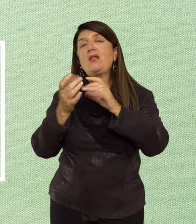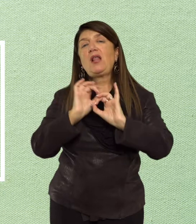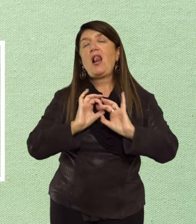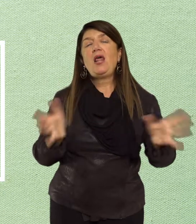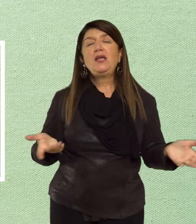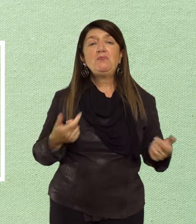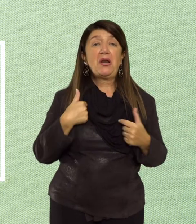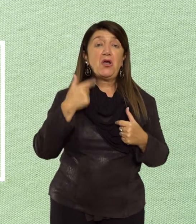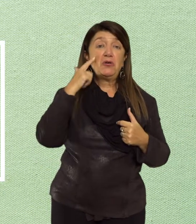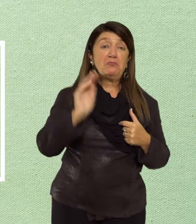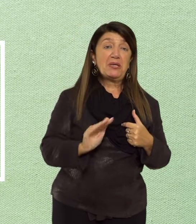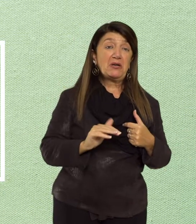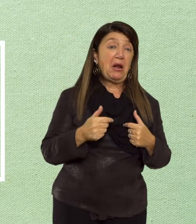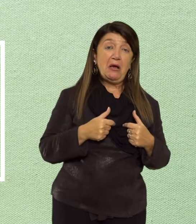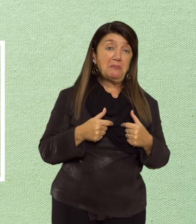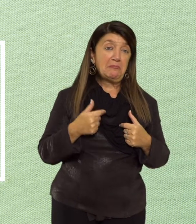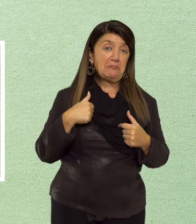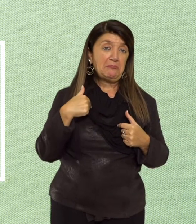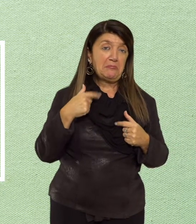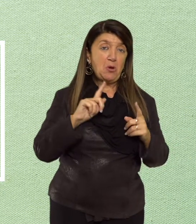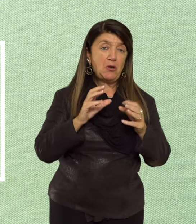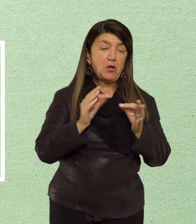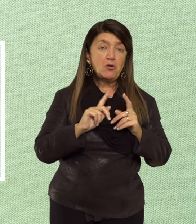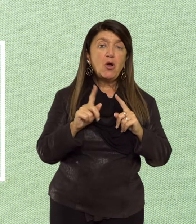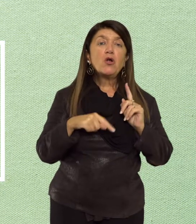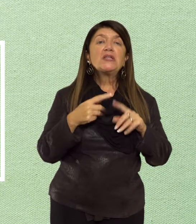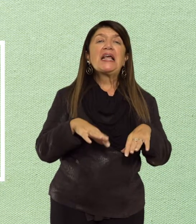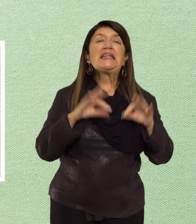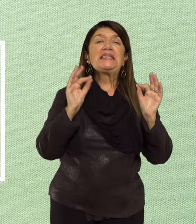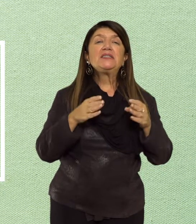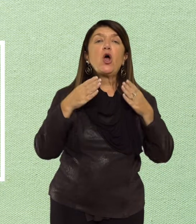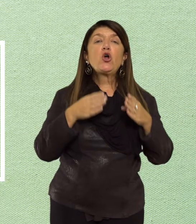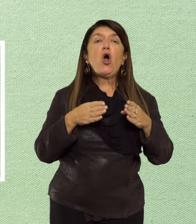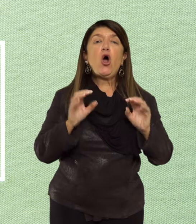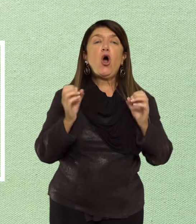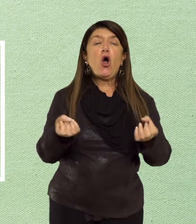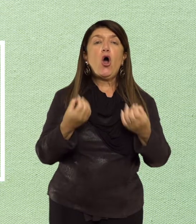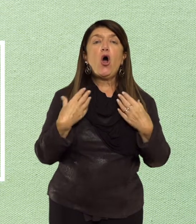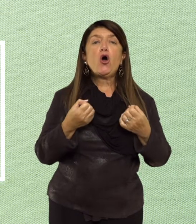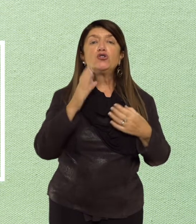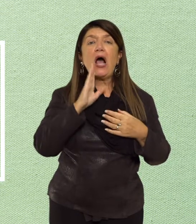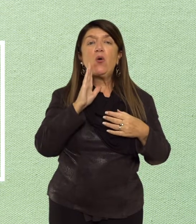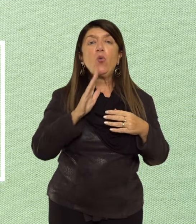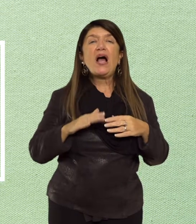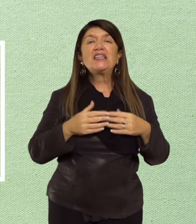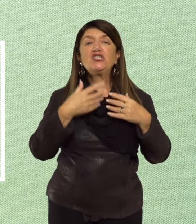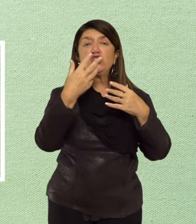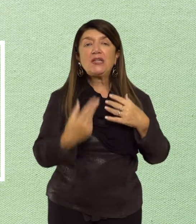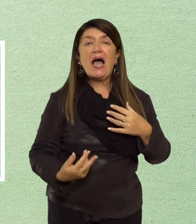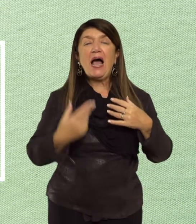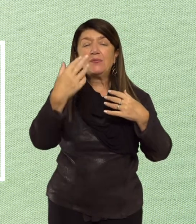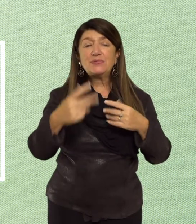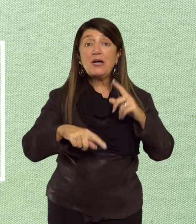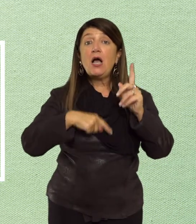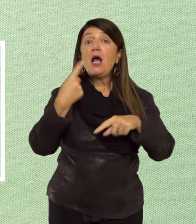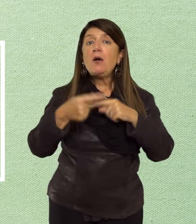da piccola assolutamente, però vabbè, inizialmente ho fatto i corsi di acquaticità e lì, insomma neanche capivo, quindi lì mi hanno messo e lì stavo. E poi man